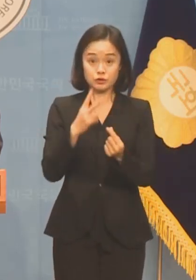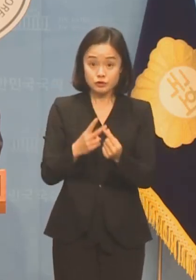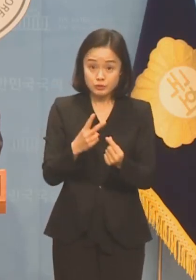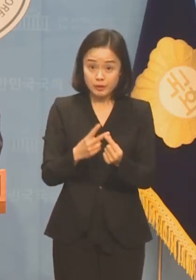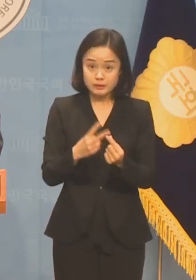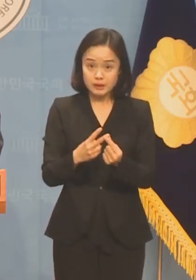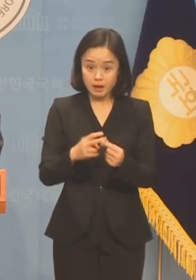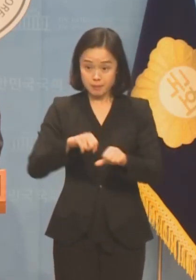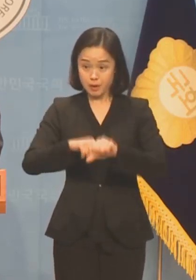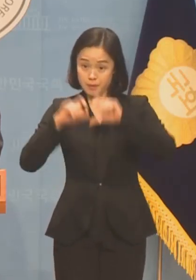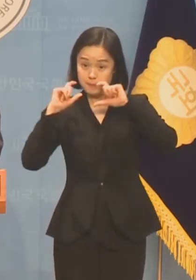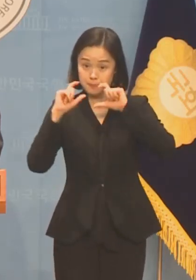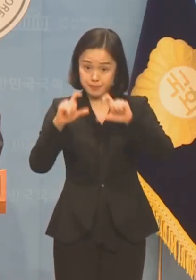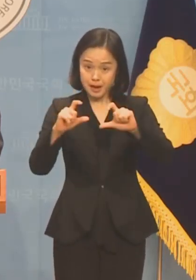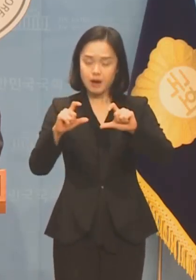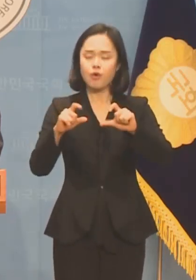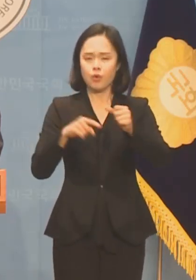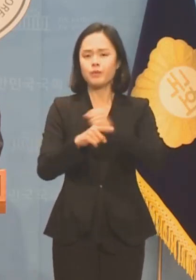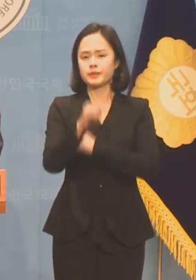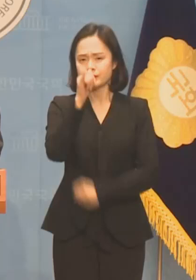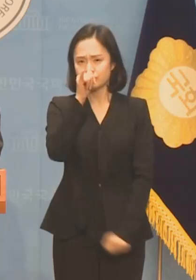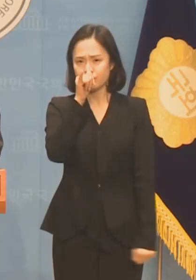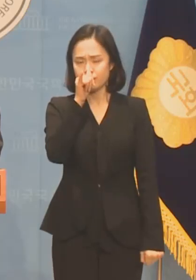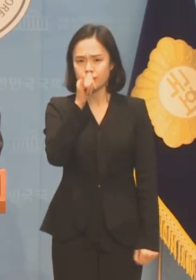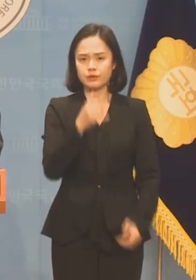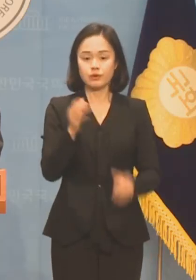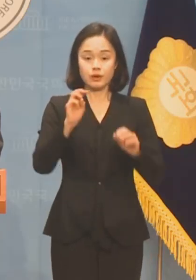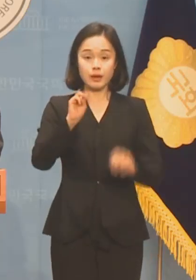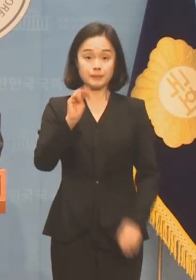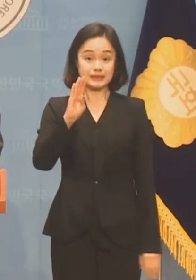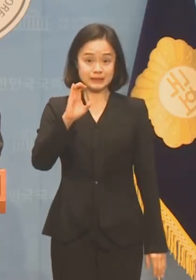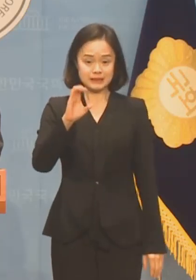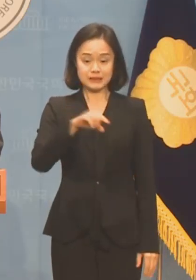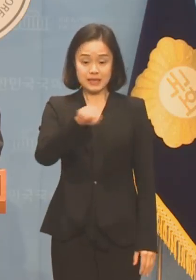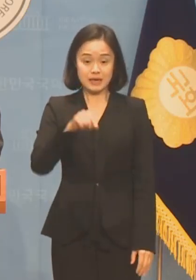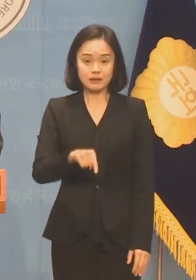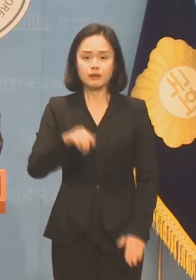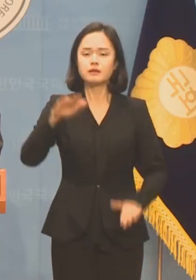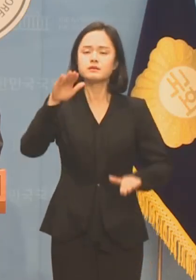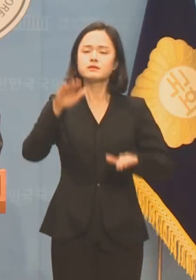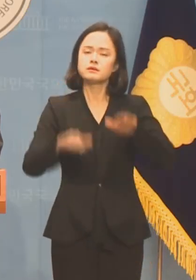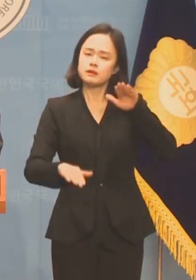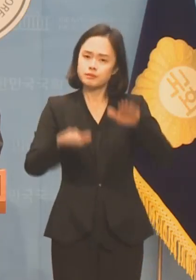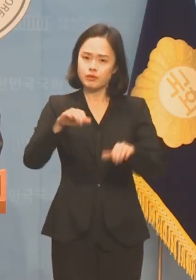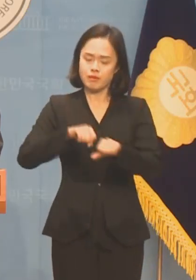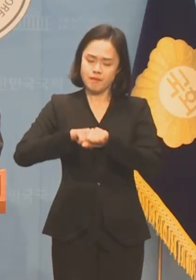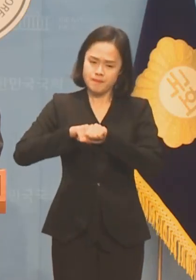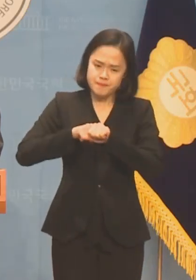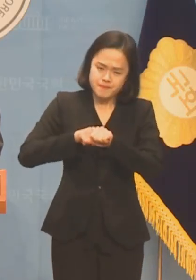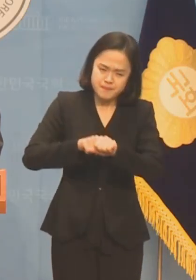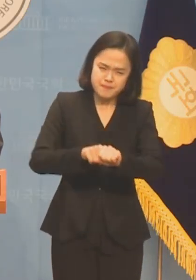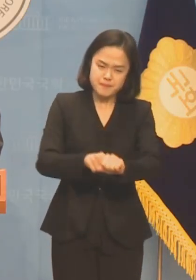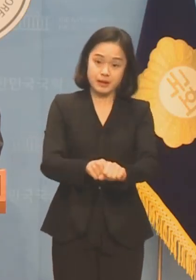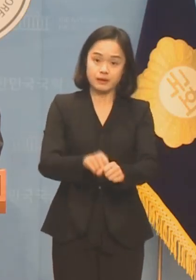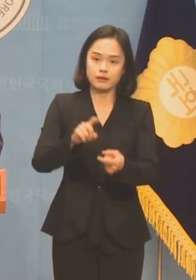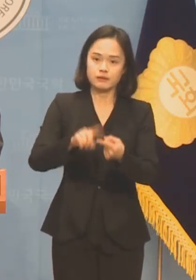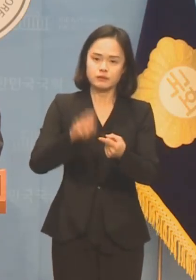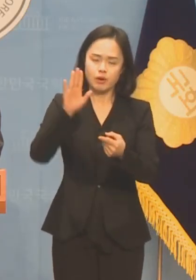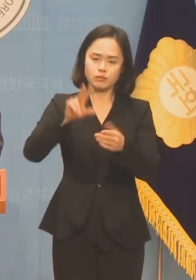생각합니다. MBC에서 여전히 벌어지고 있는 차별과 박해가 시정되는 계기가 됐으면